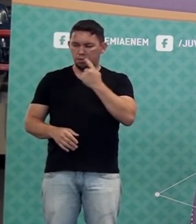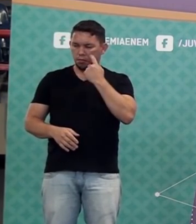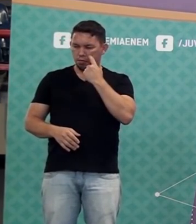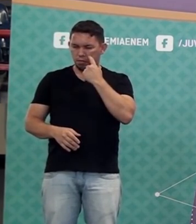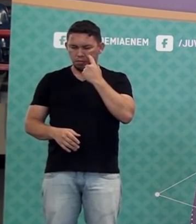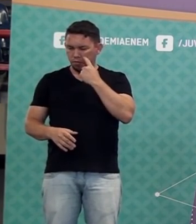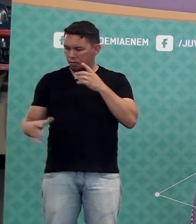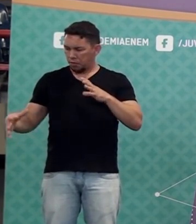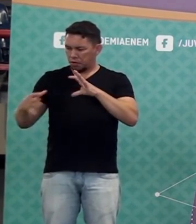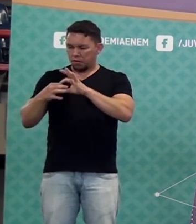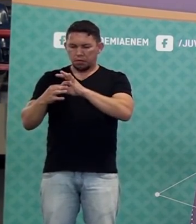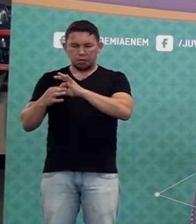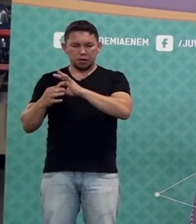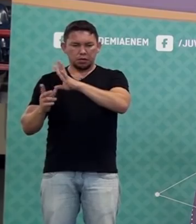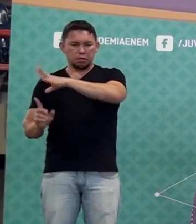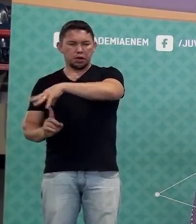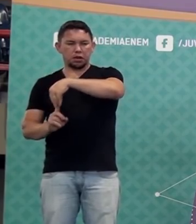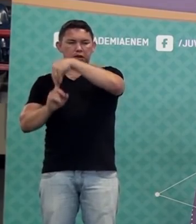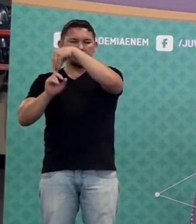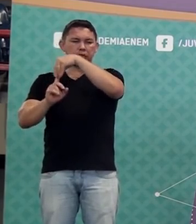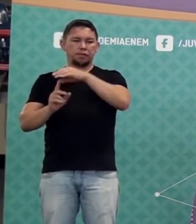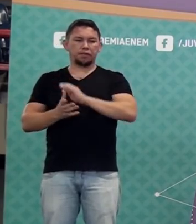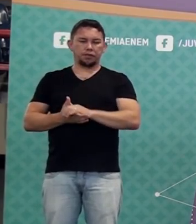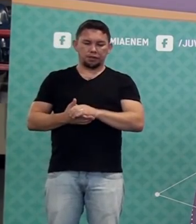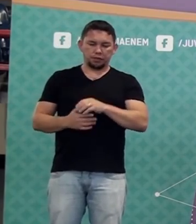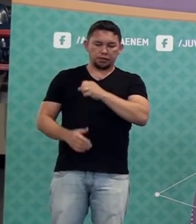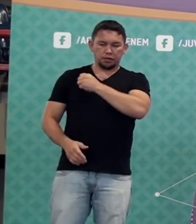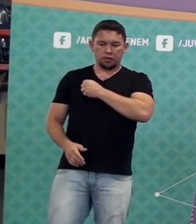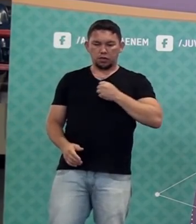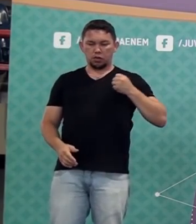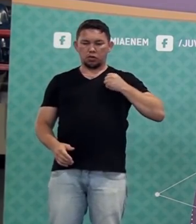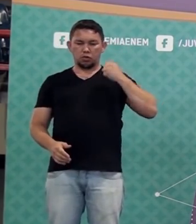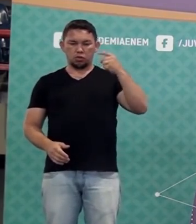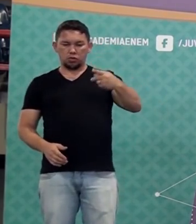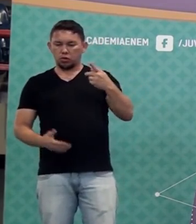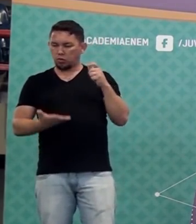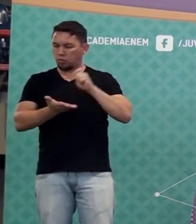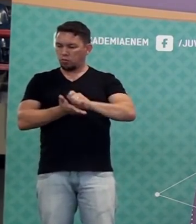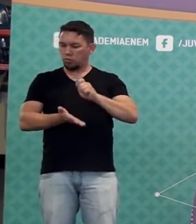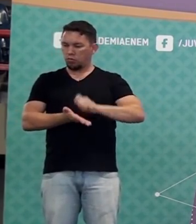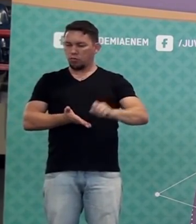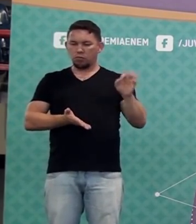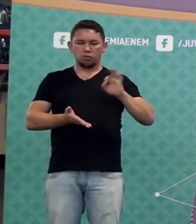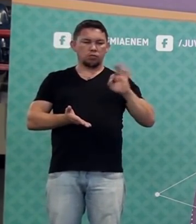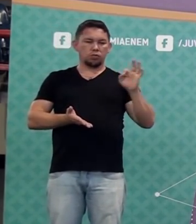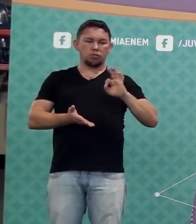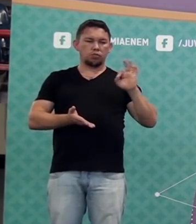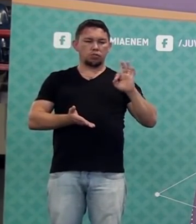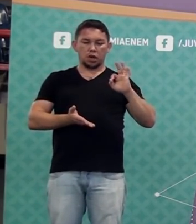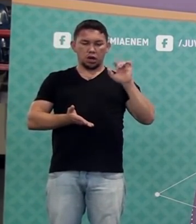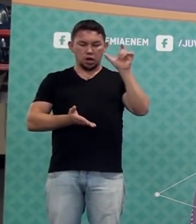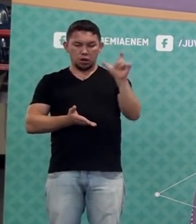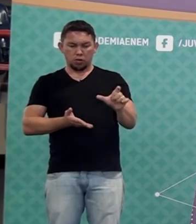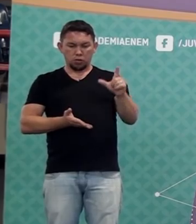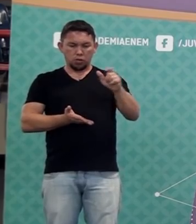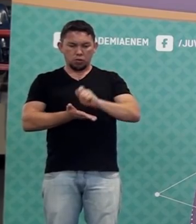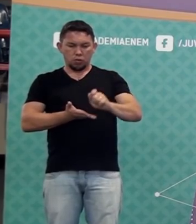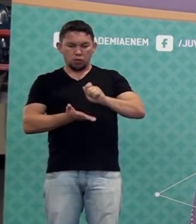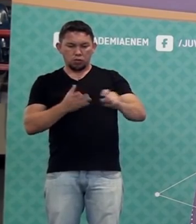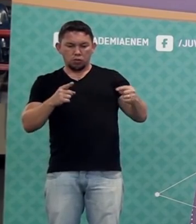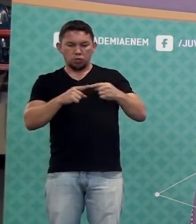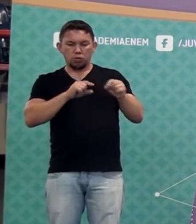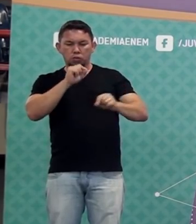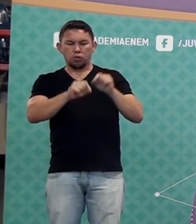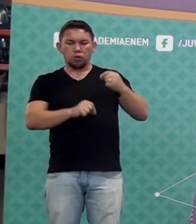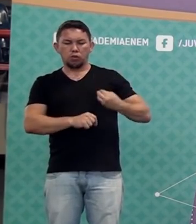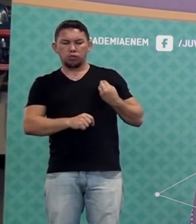essa construção? O Sócrates nunca deixou nenhum livro escrito. Como é que a gente sabe da existência do Sócrates? É